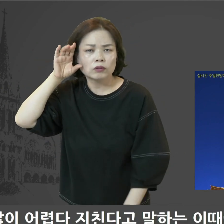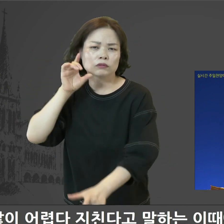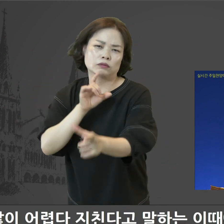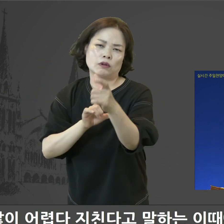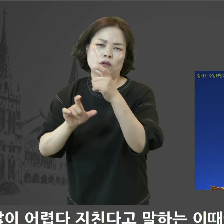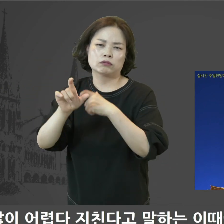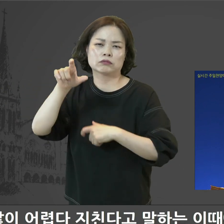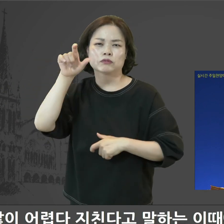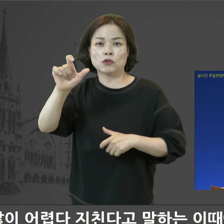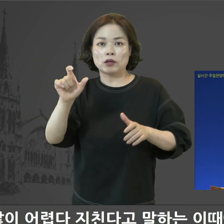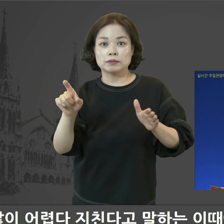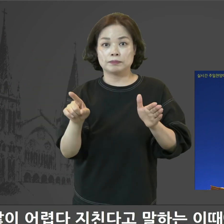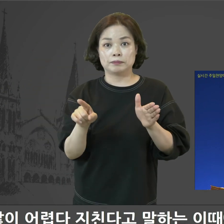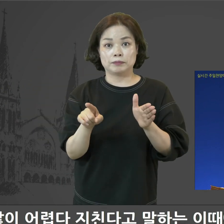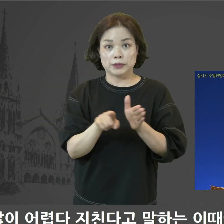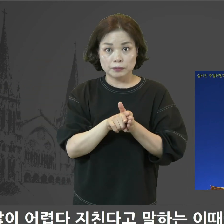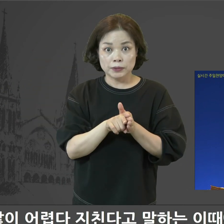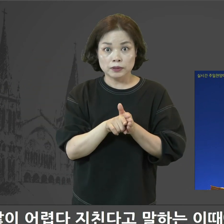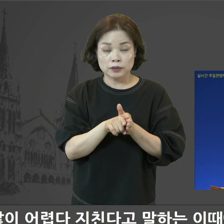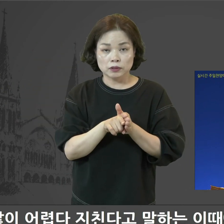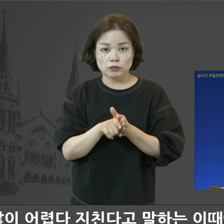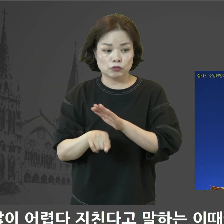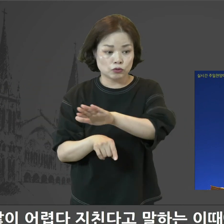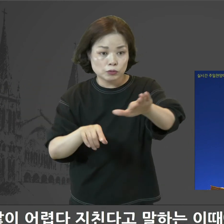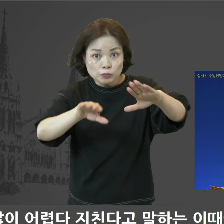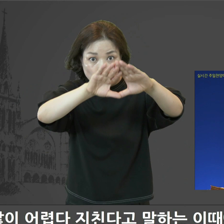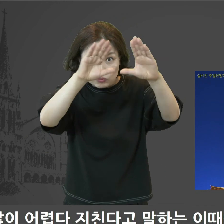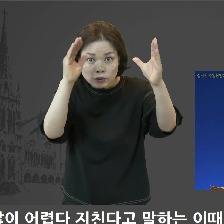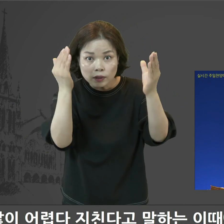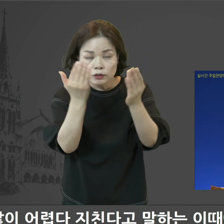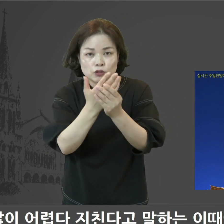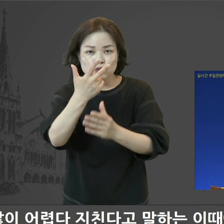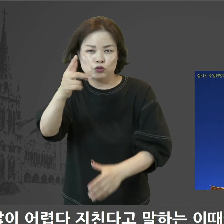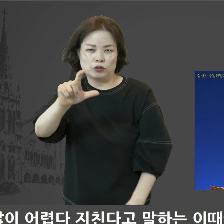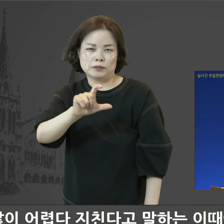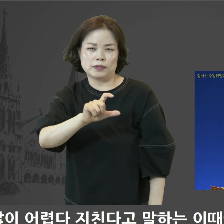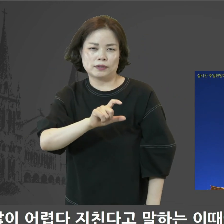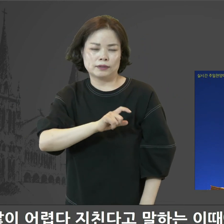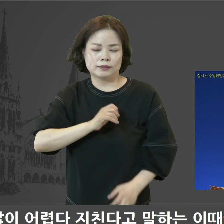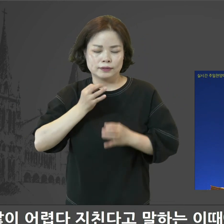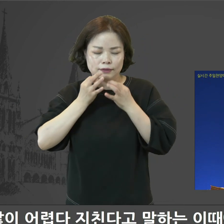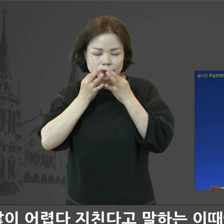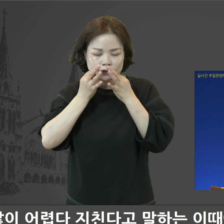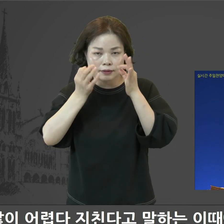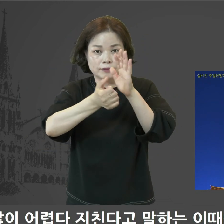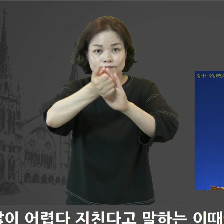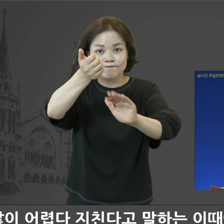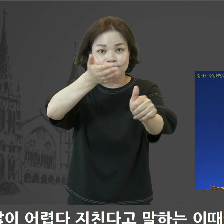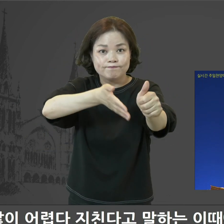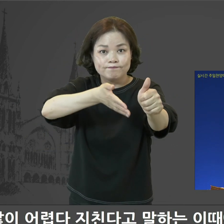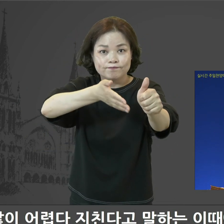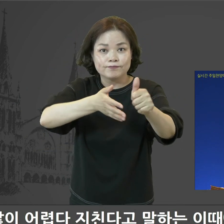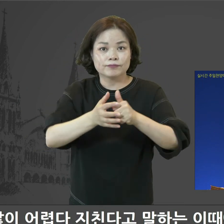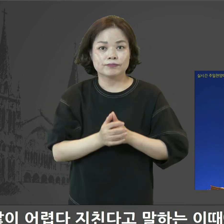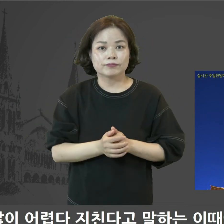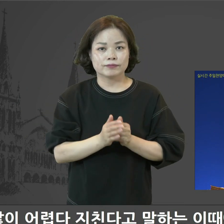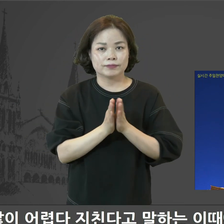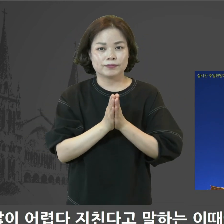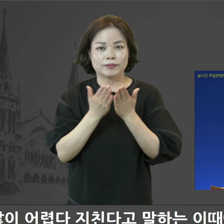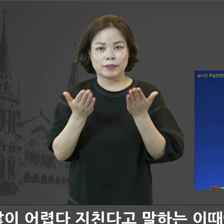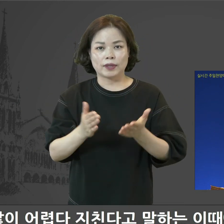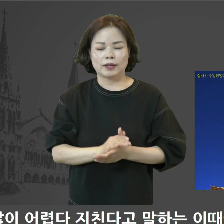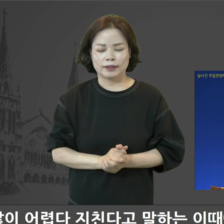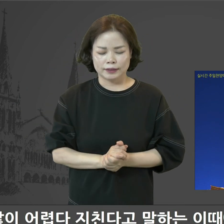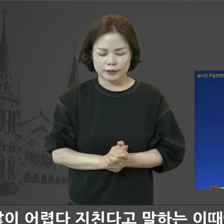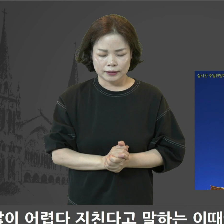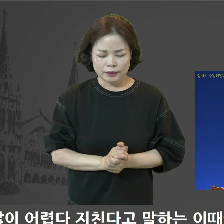더욱더 굳건히 믿음을 세워나가는 우리 모두가 되기를 주님의 이름으로 간절히 소망합니다.